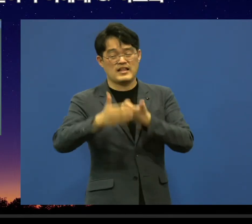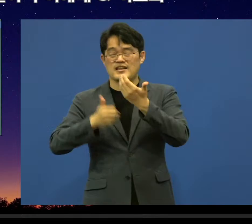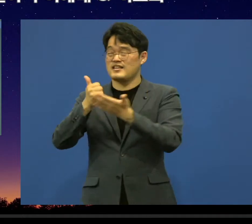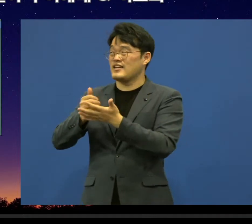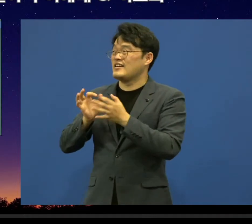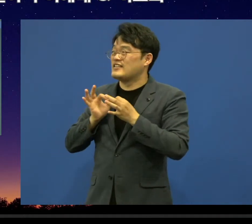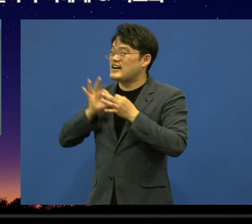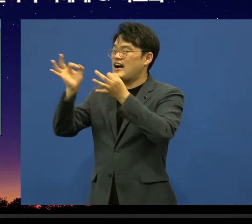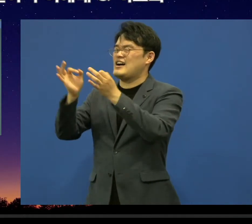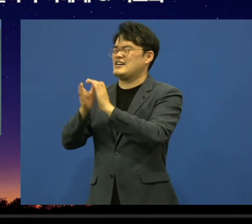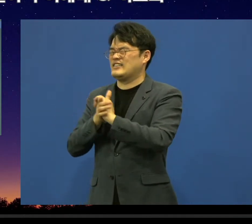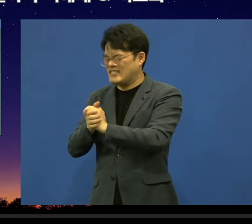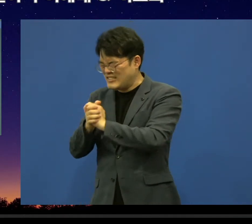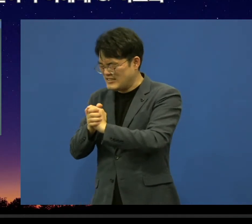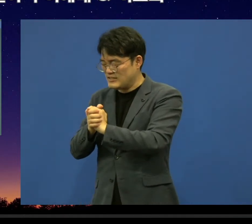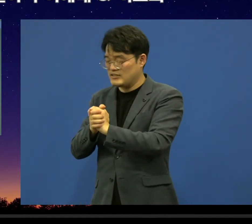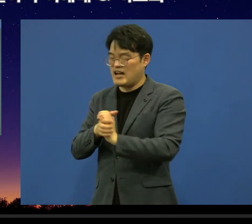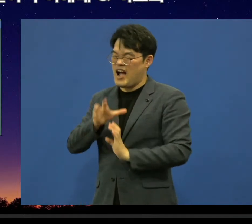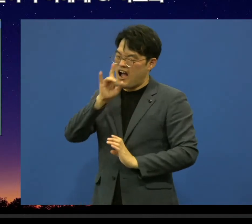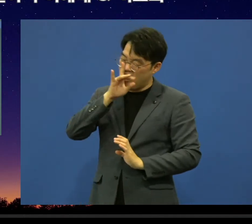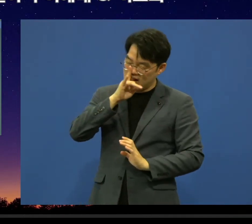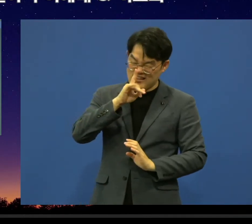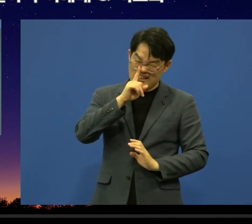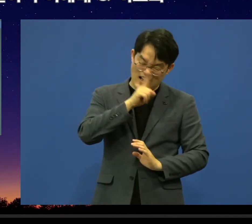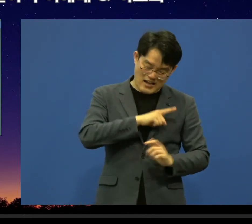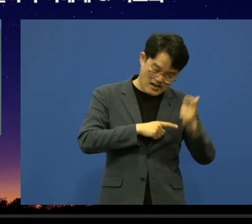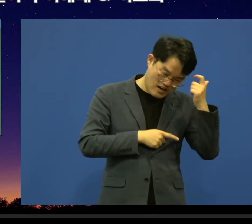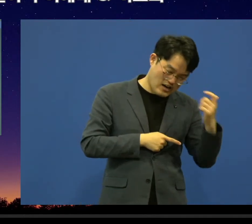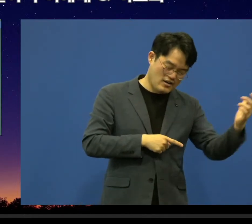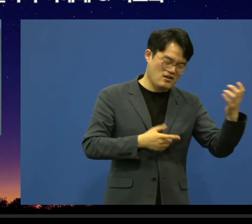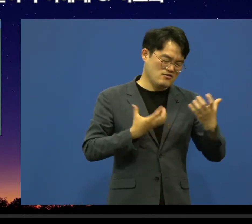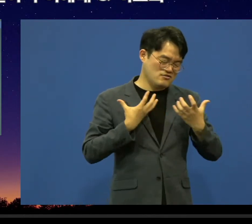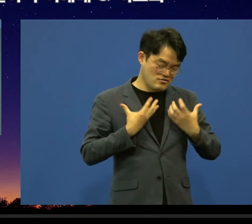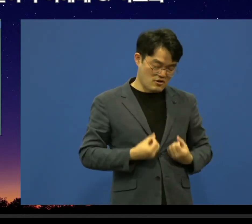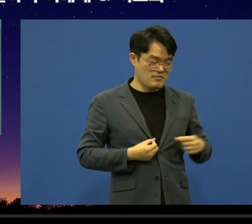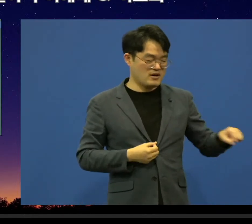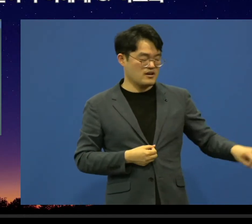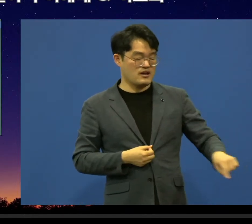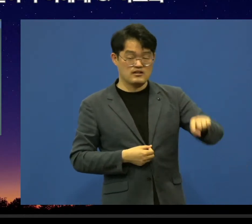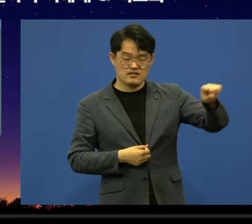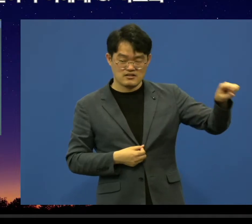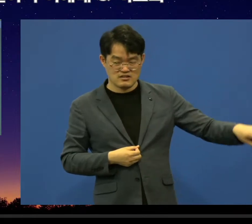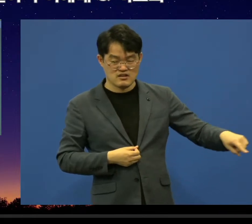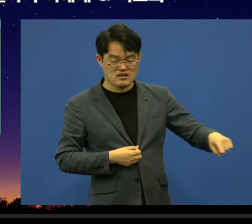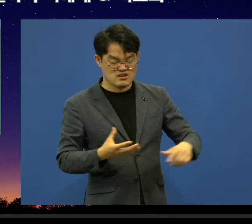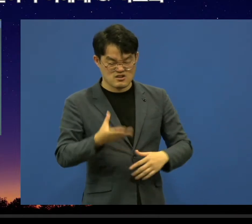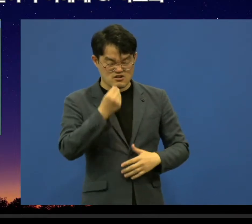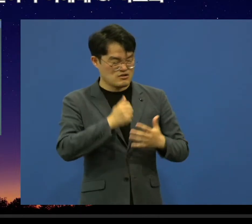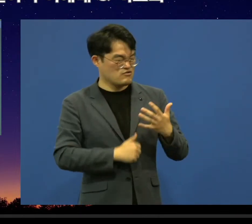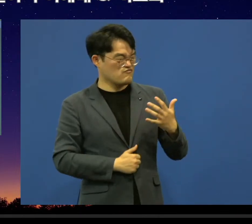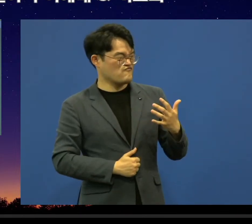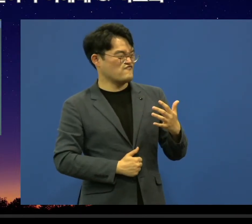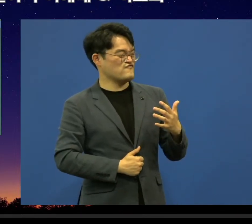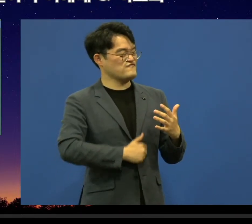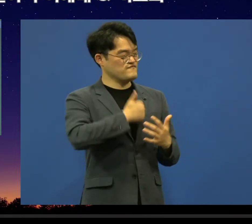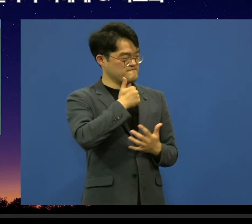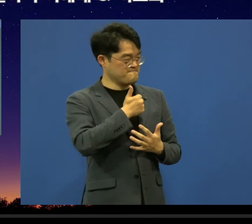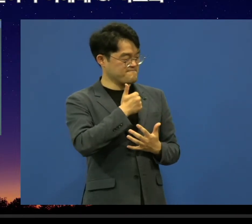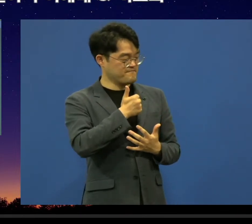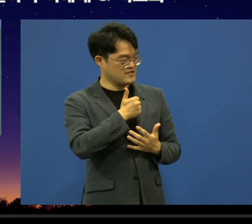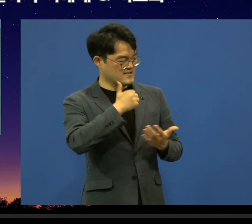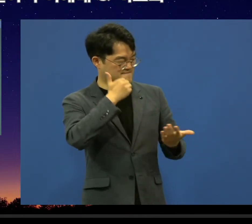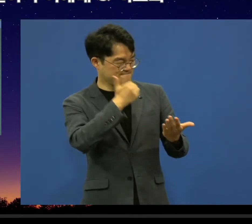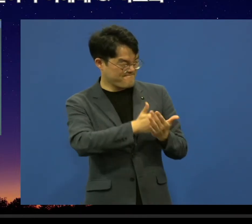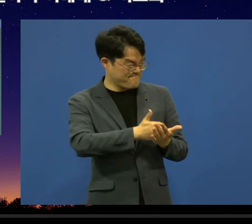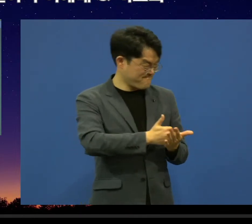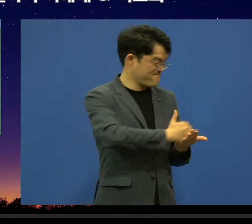간구하세요. 안되게 만드는 악한 영, 절망하게 하는 영에게 화가 좀 나야 되지 않습니까? 분노가 일어나야